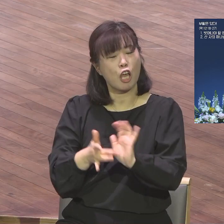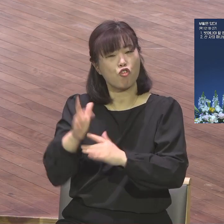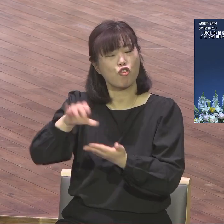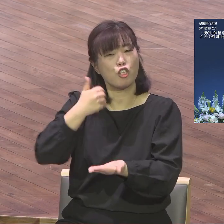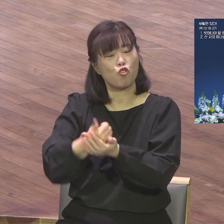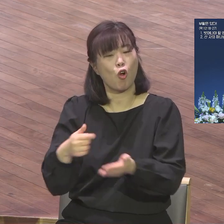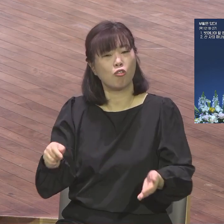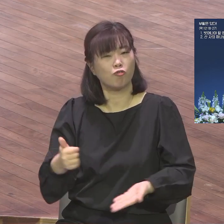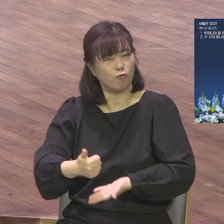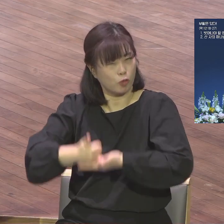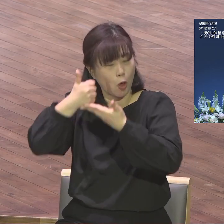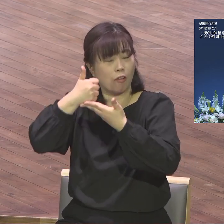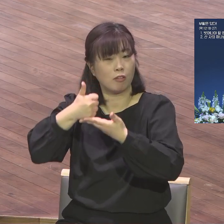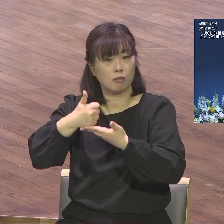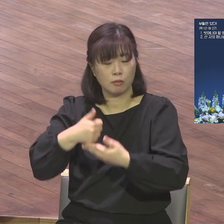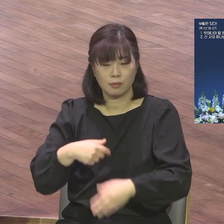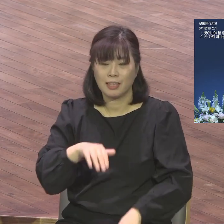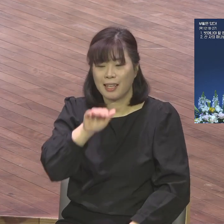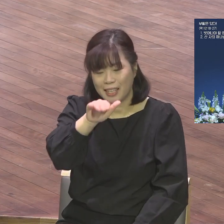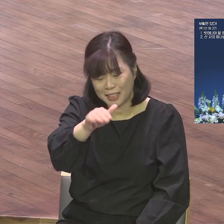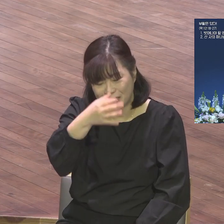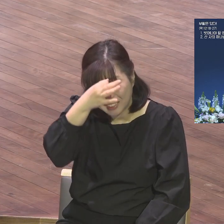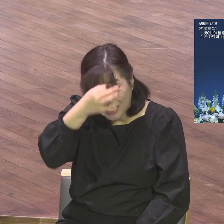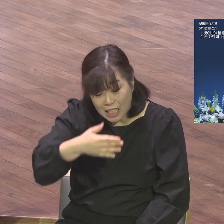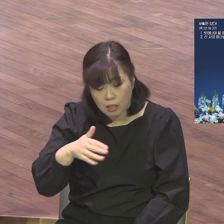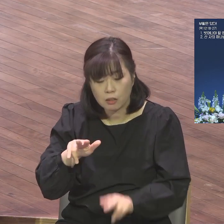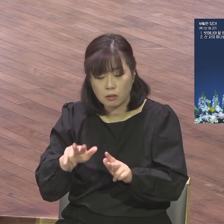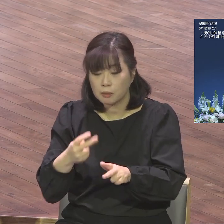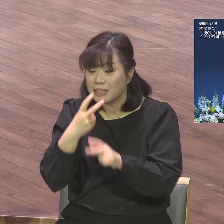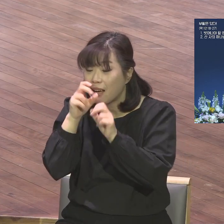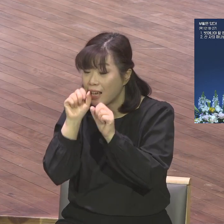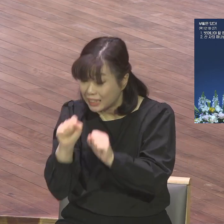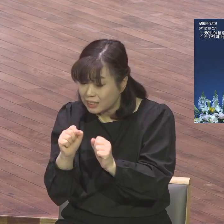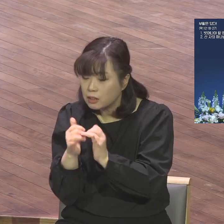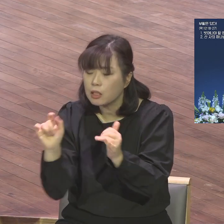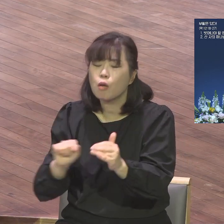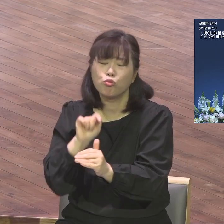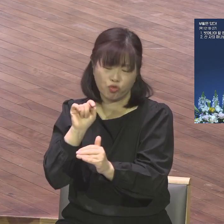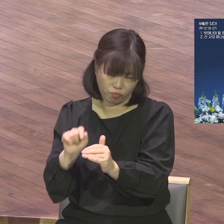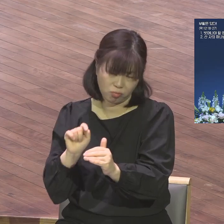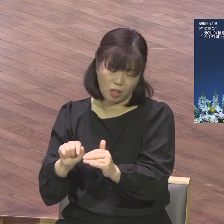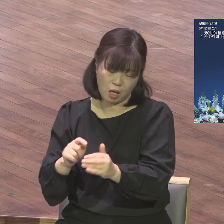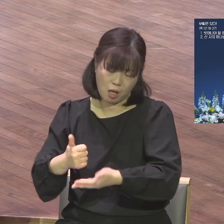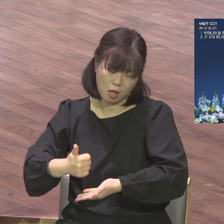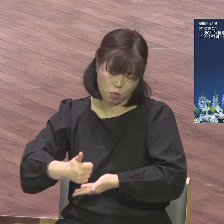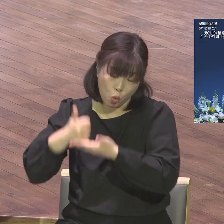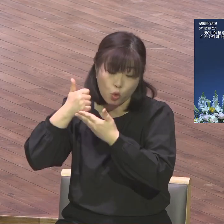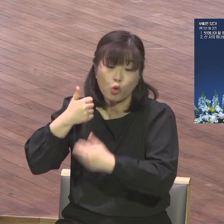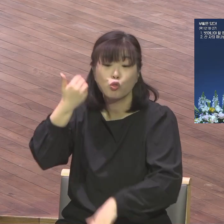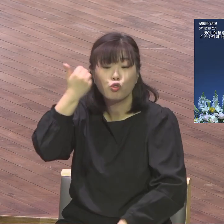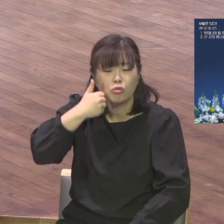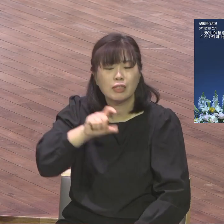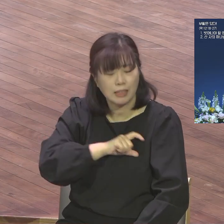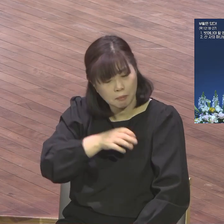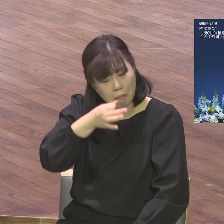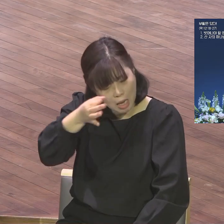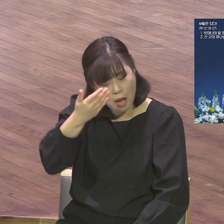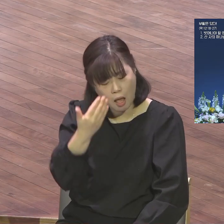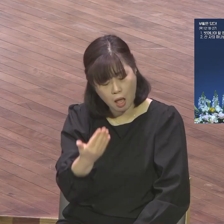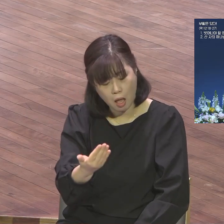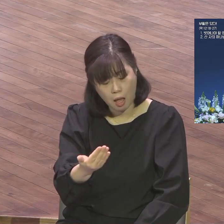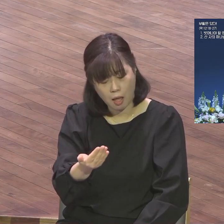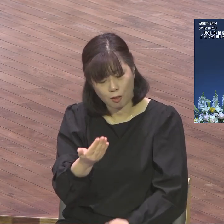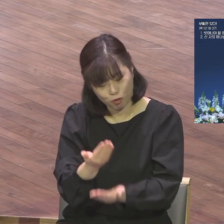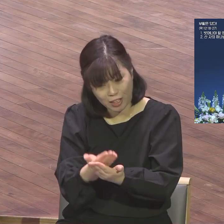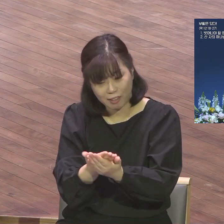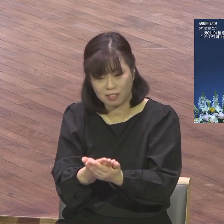내가 살아있는 인물 중에서 존경하는 분을 말하라 그랬지 살아있는 인물 중에서